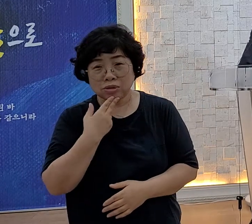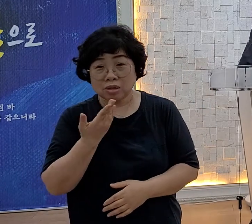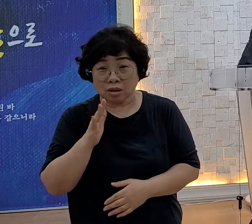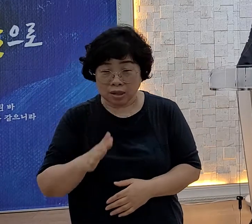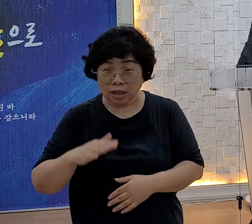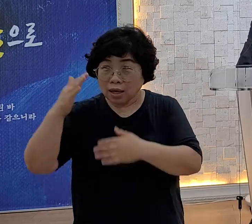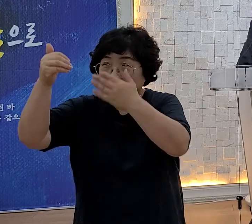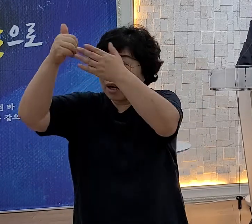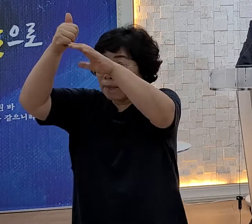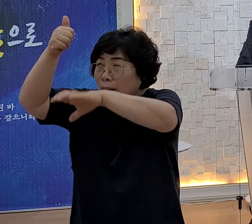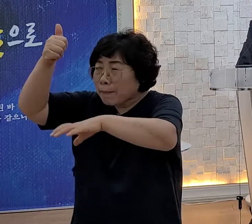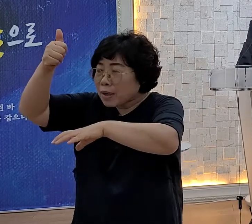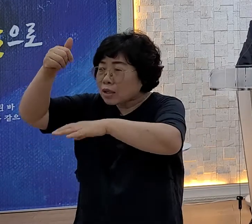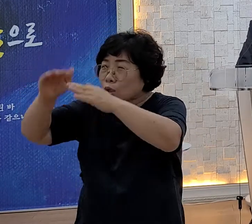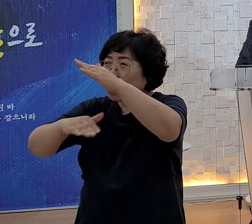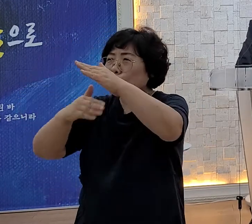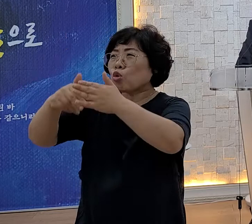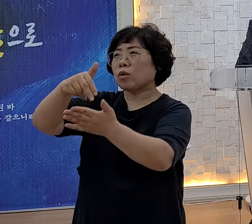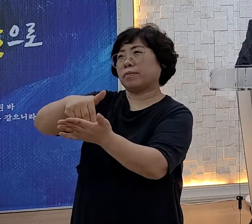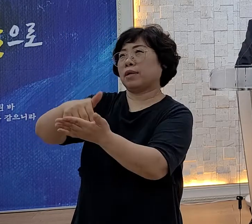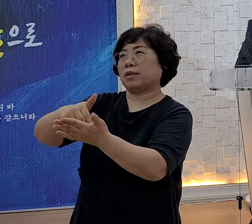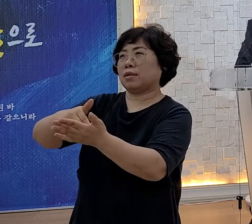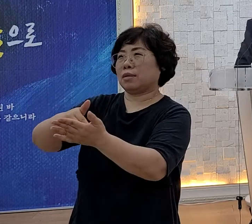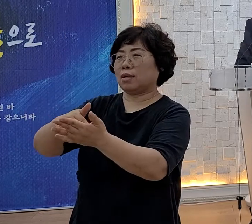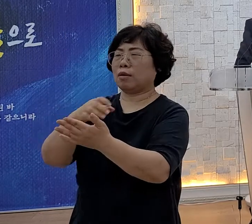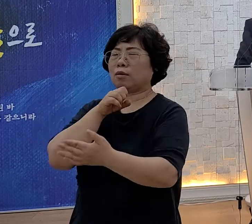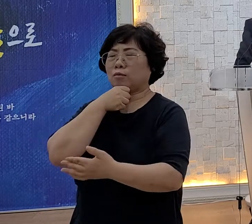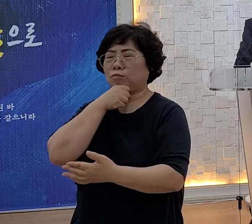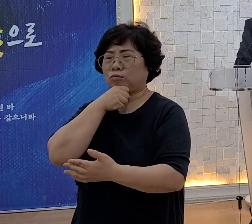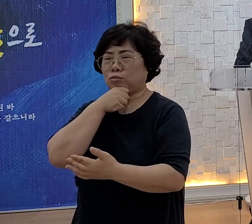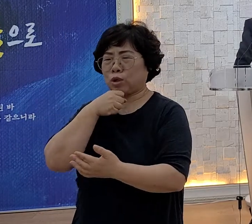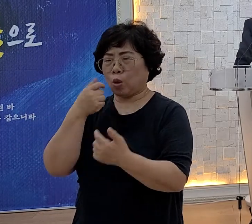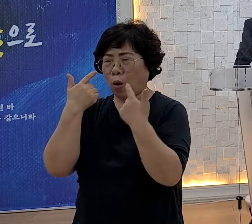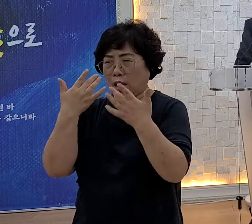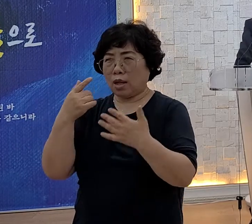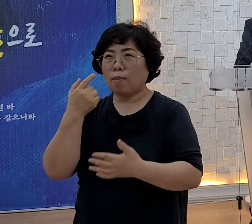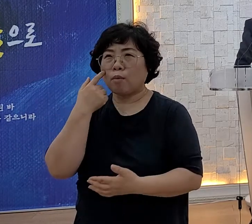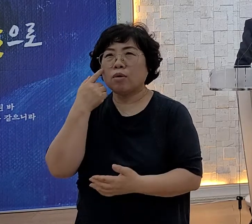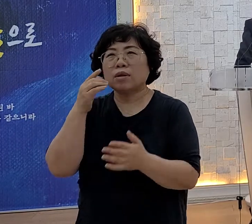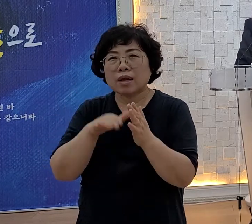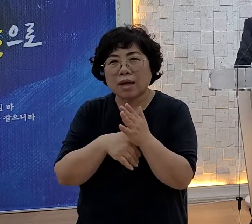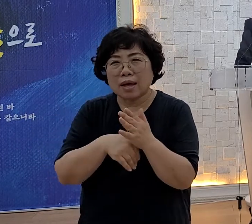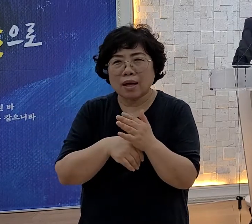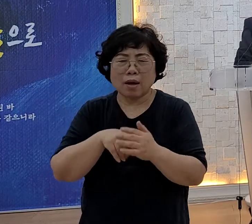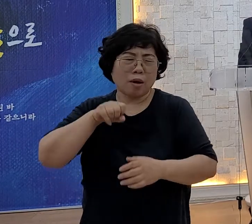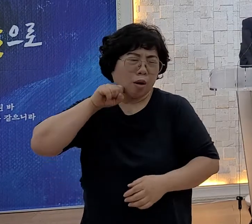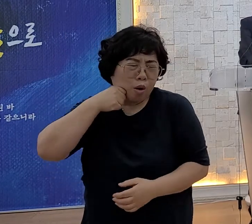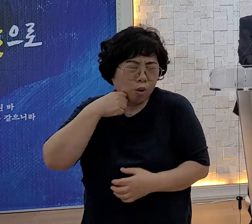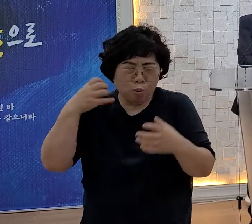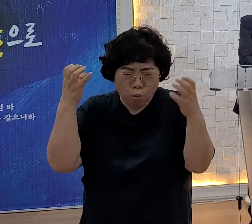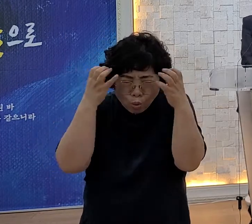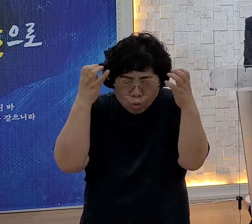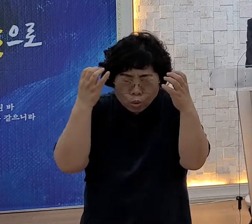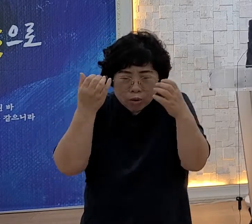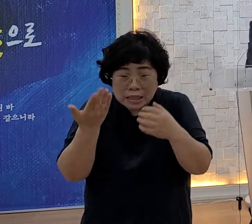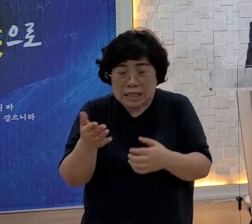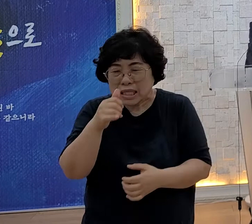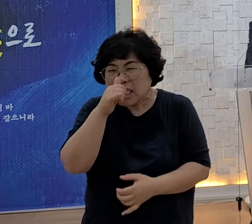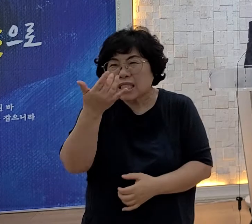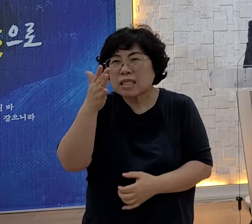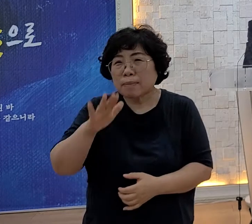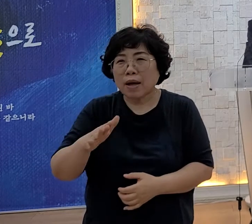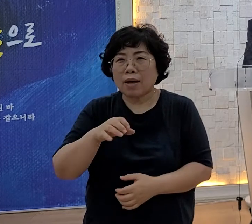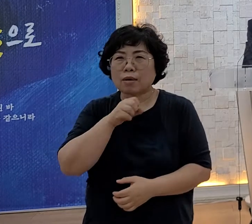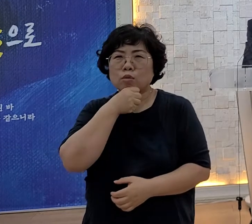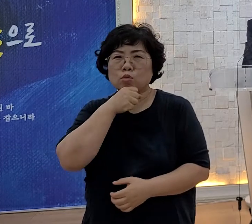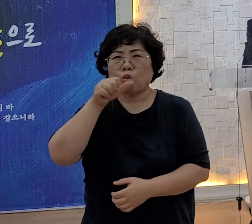내가 하나님 앞에서 성도라는 관점에서 이 점수를 매길 때에 비록 어려움과 고통 가운데 있지만 5점으로 내 인생을